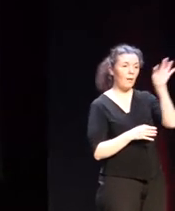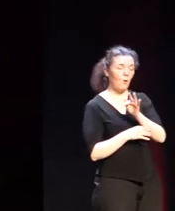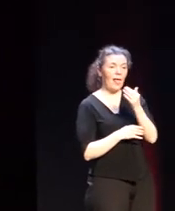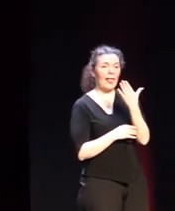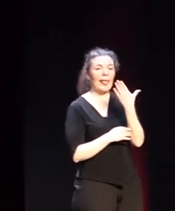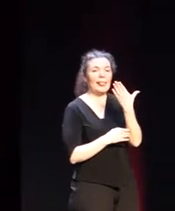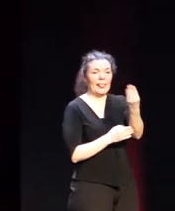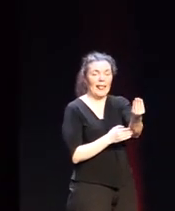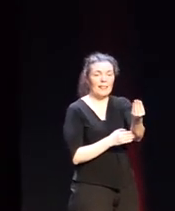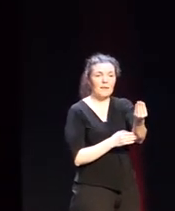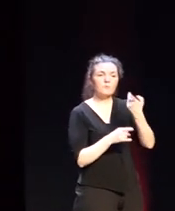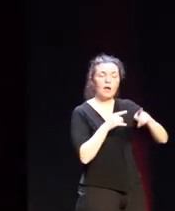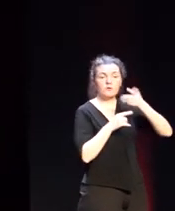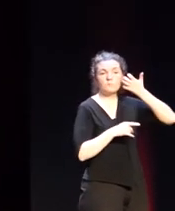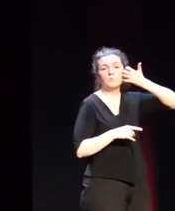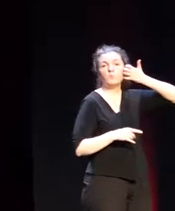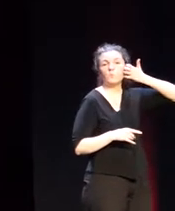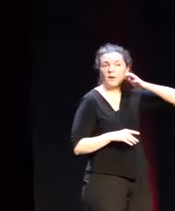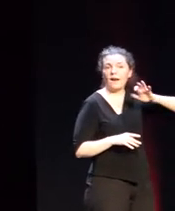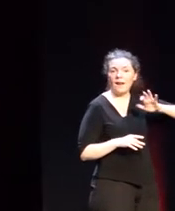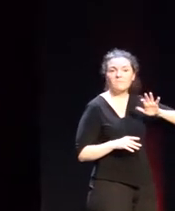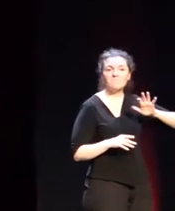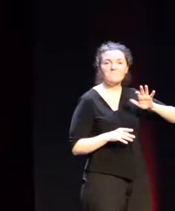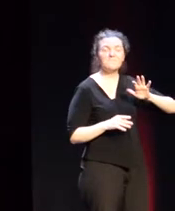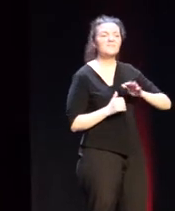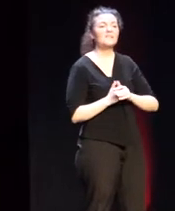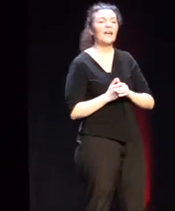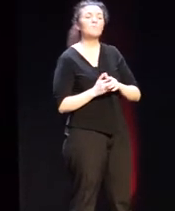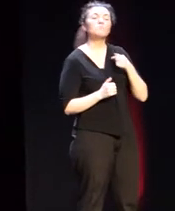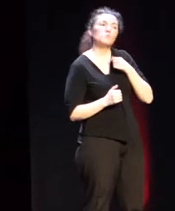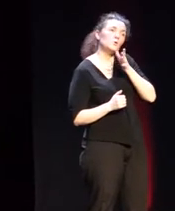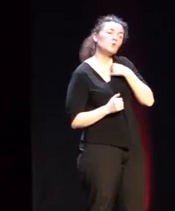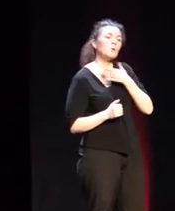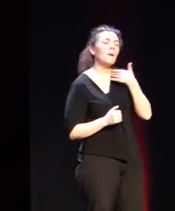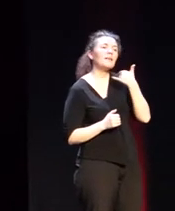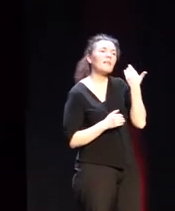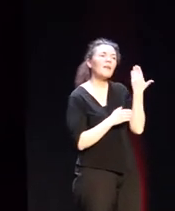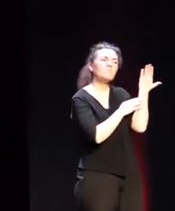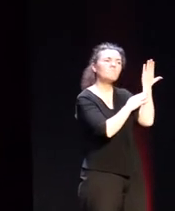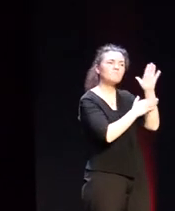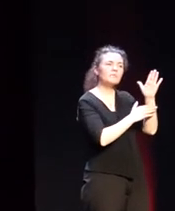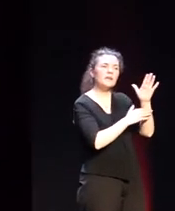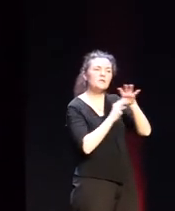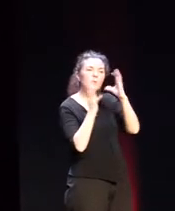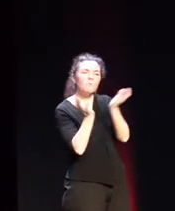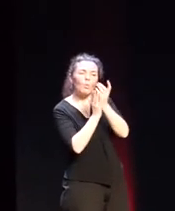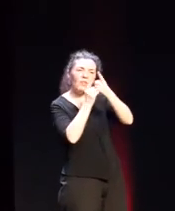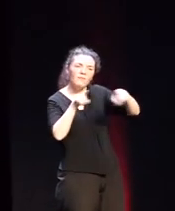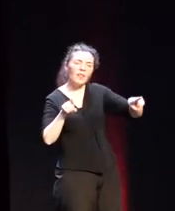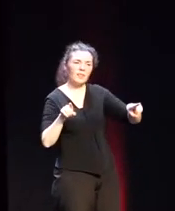Que yo creo que he hecho una cosa muy rara y porque me apetecía reflejar este mundo